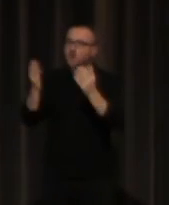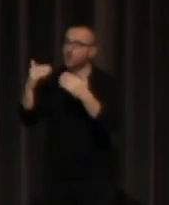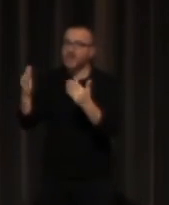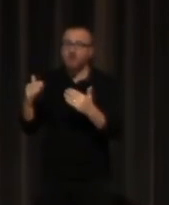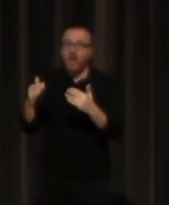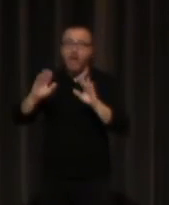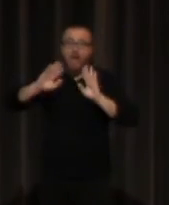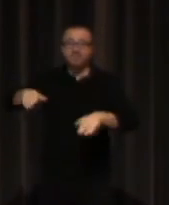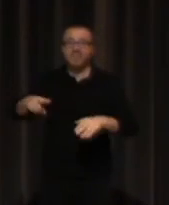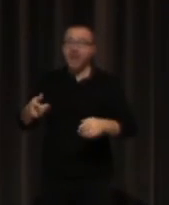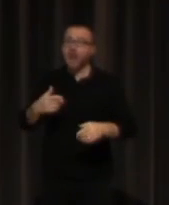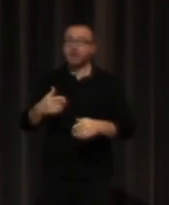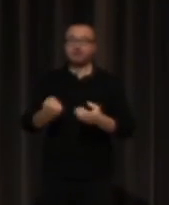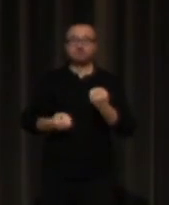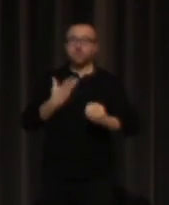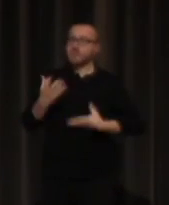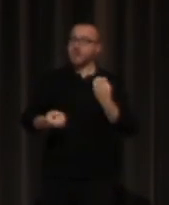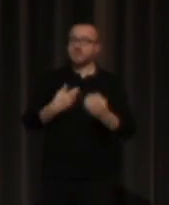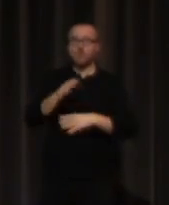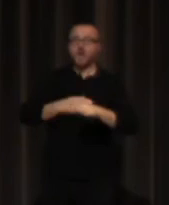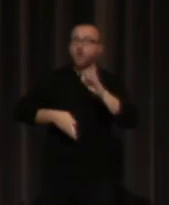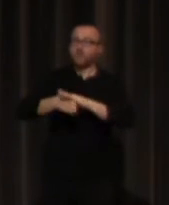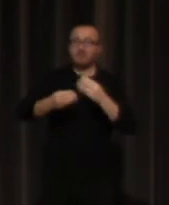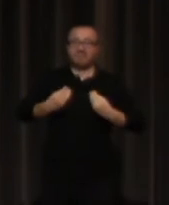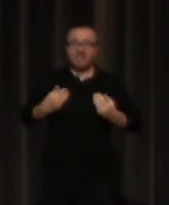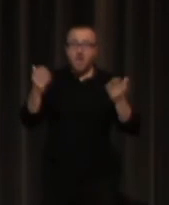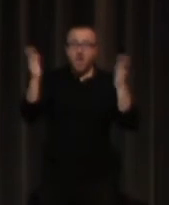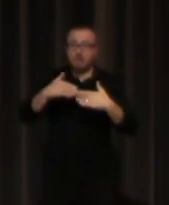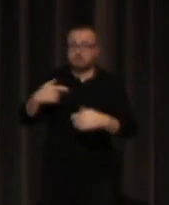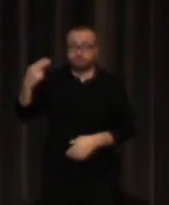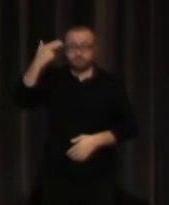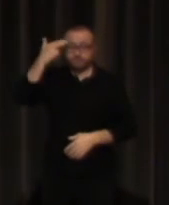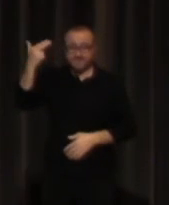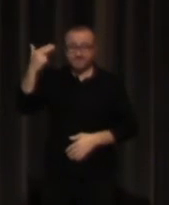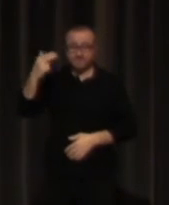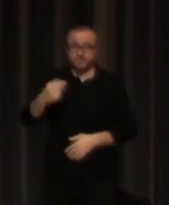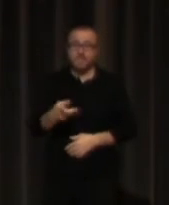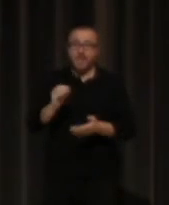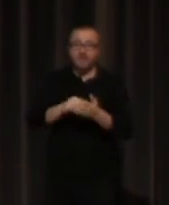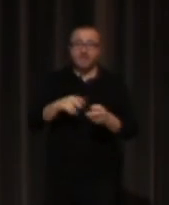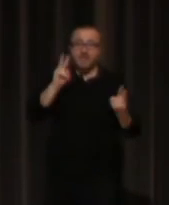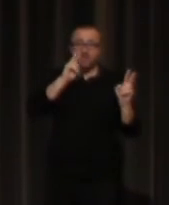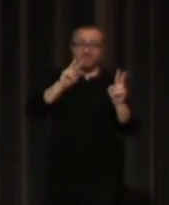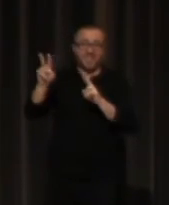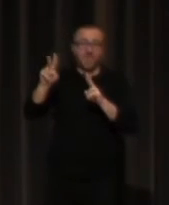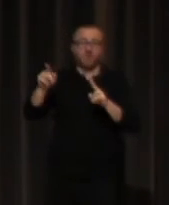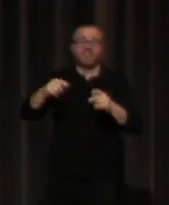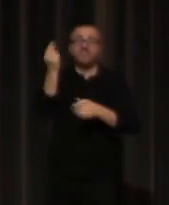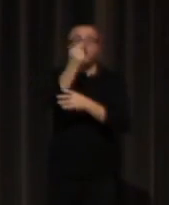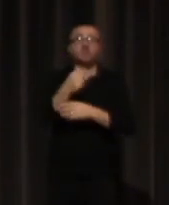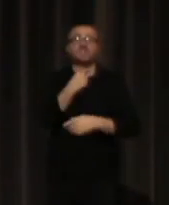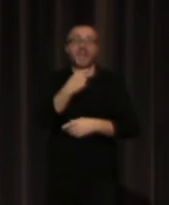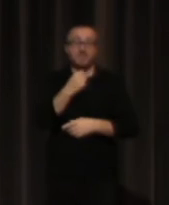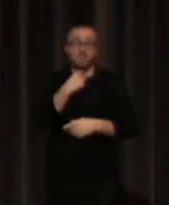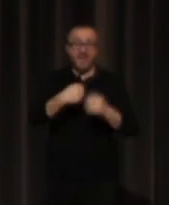de viure. La novel·la acaba amb, sabeu, els dibuixos animats que acaben allò Tom i Jerry que es persegueixen